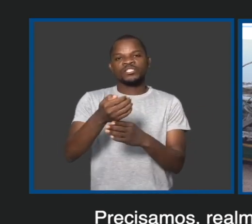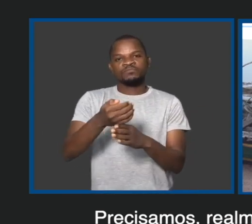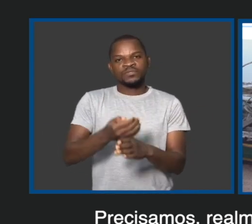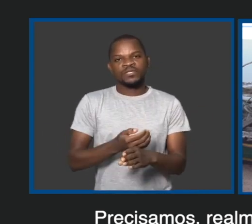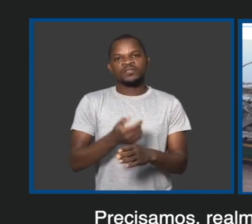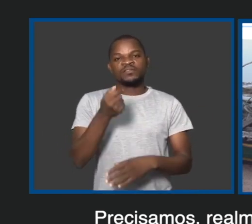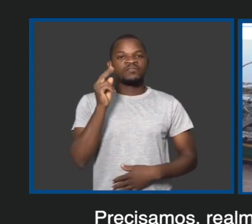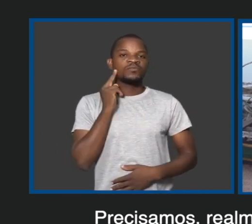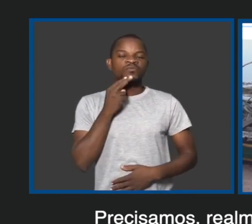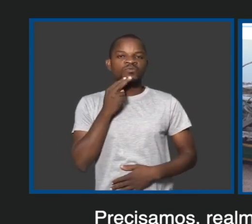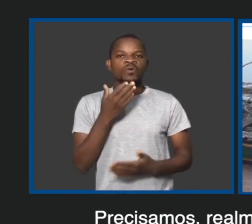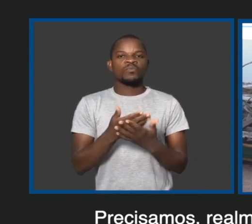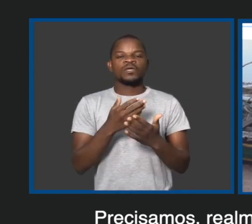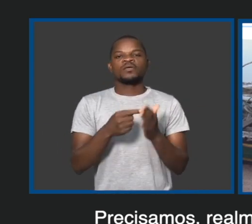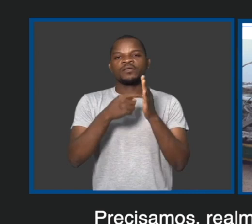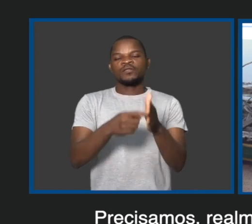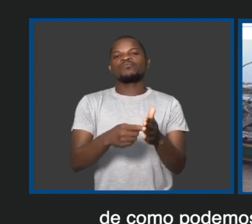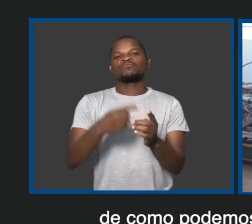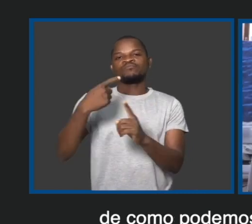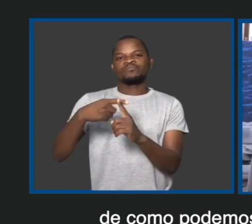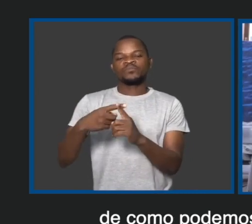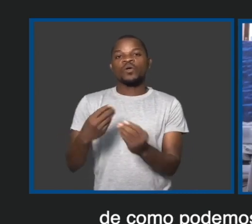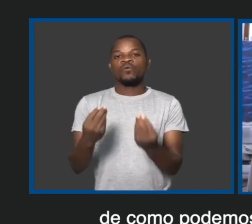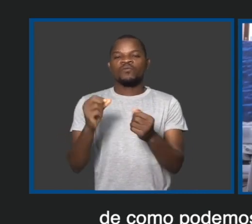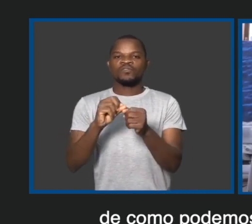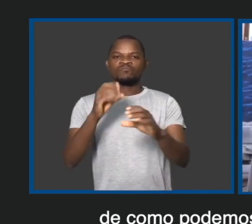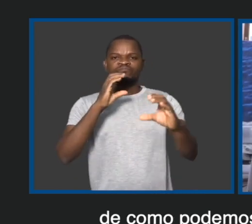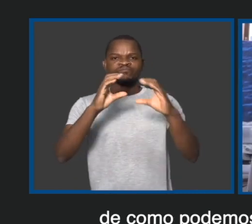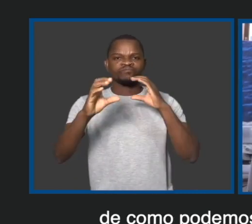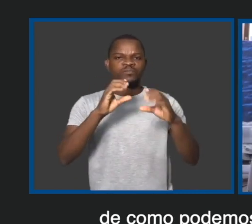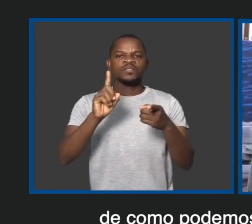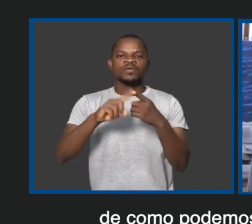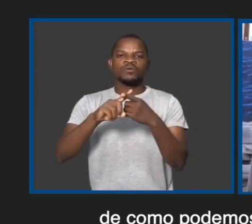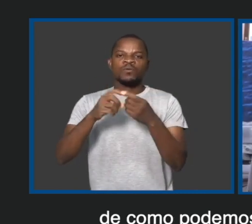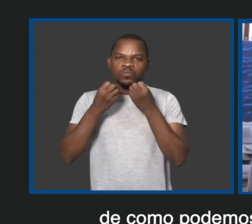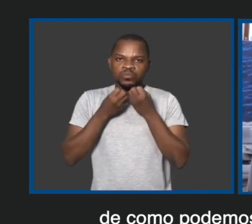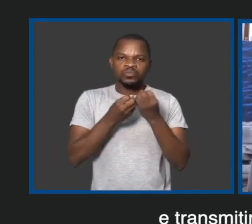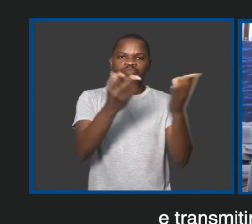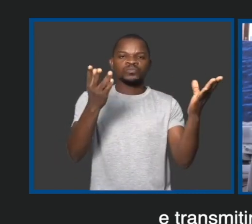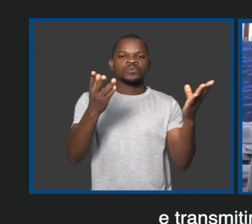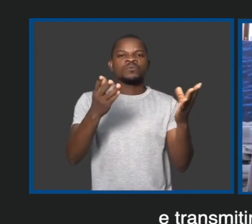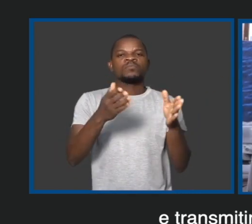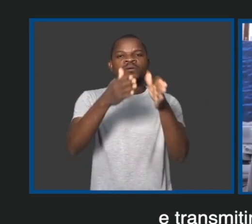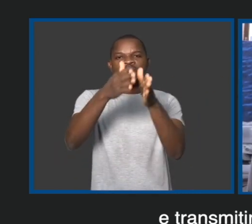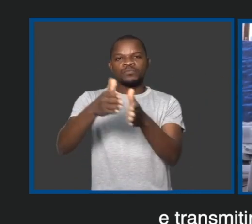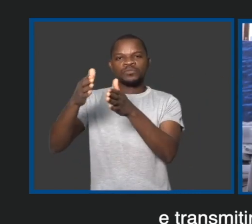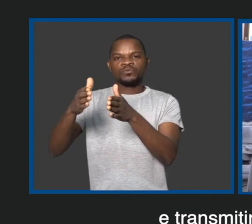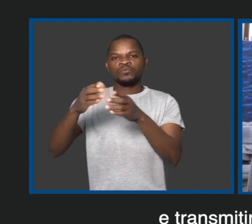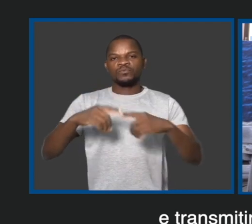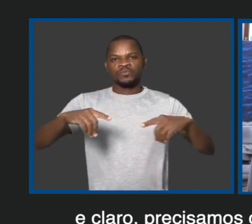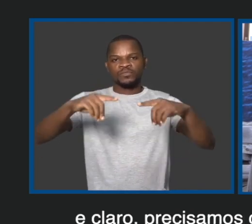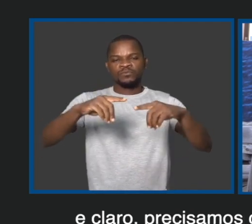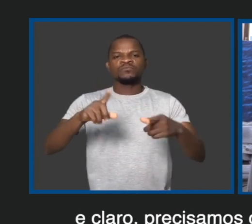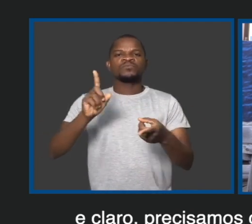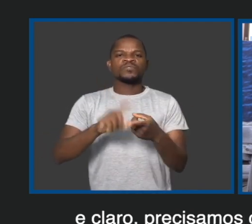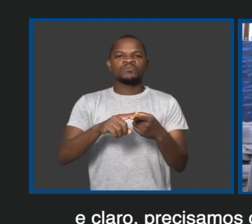a experiência da TV surdo como um bom exemplo de como podemos realmente comunicar e transmitir o conhecimento para a maior parte da